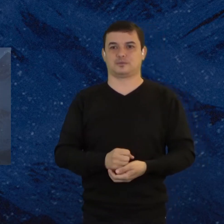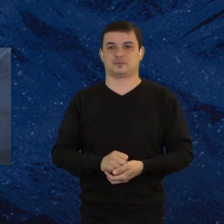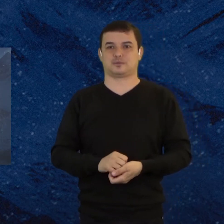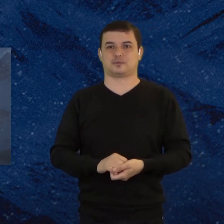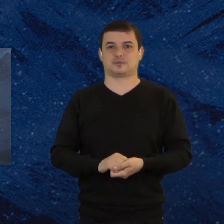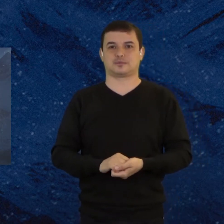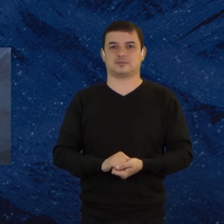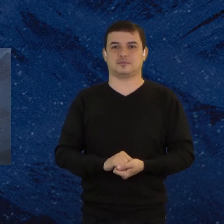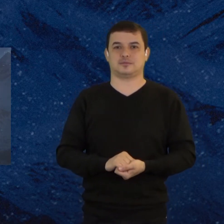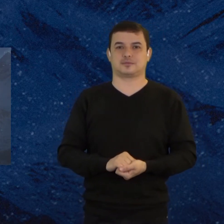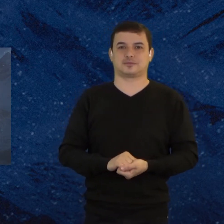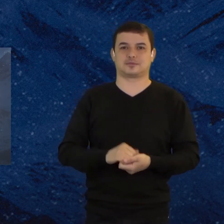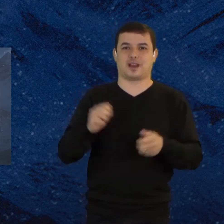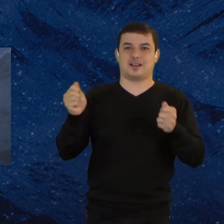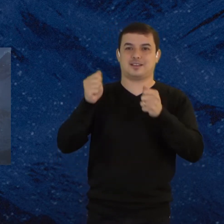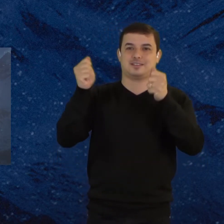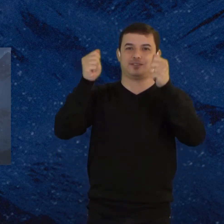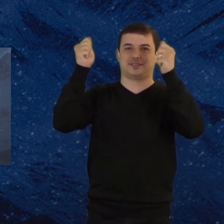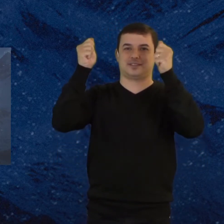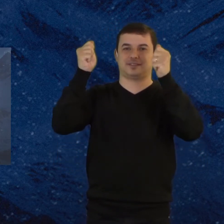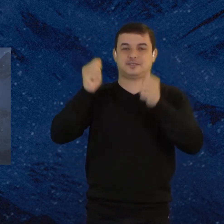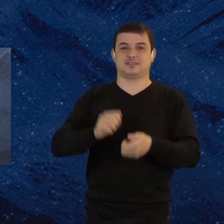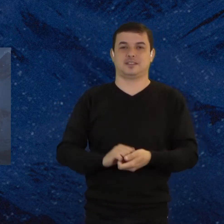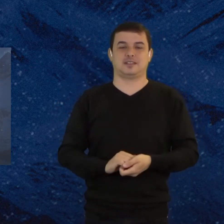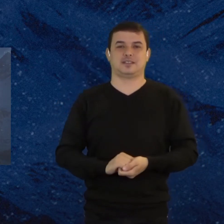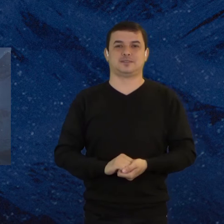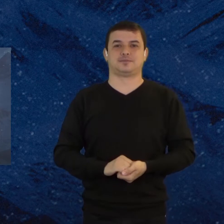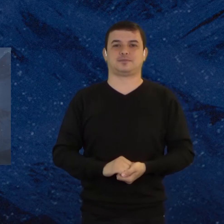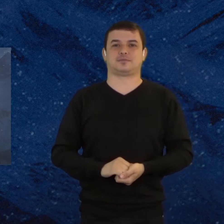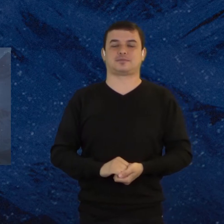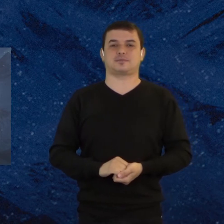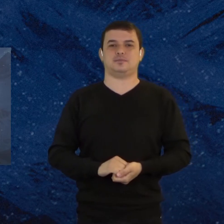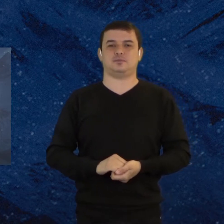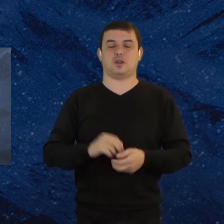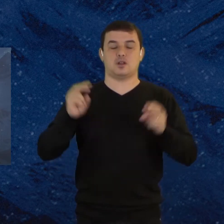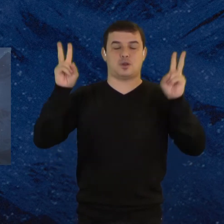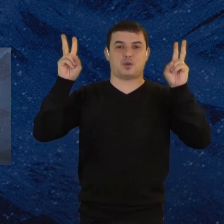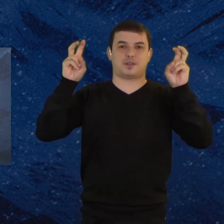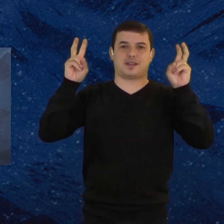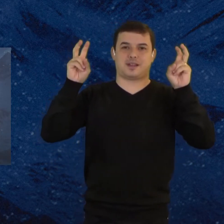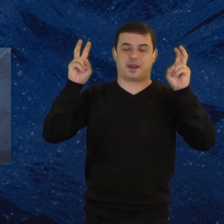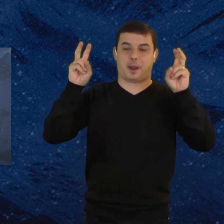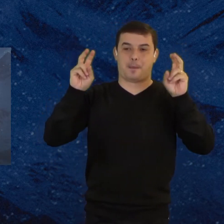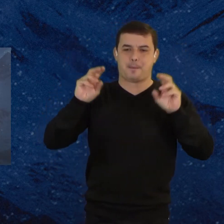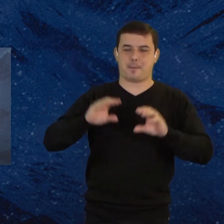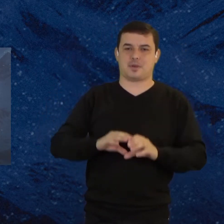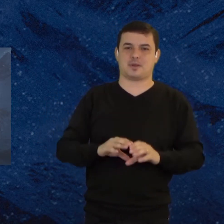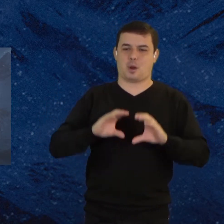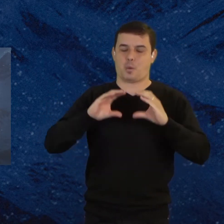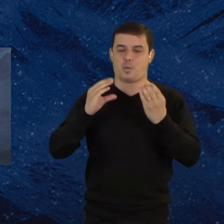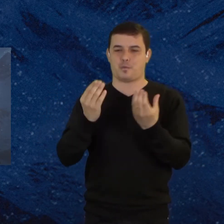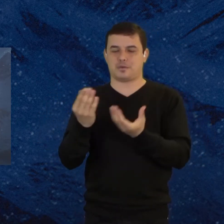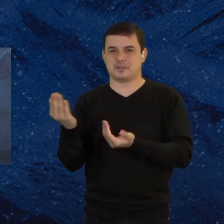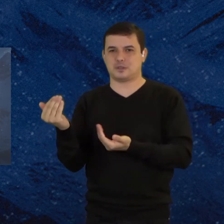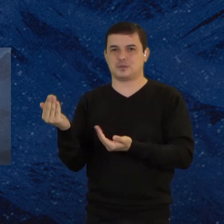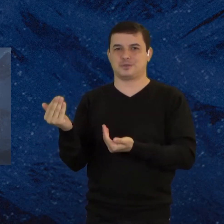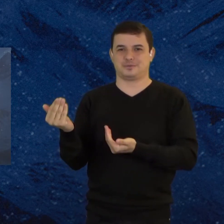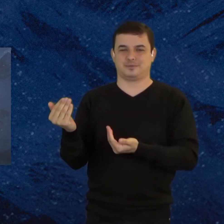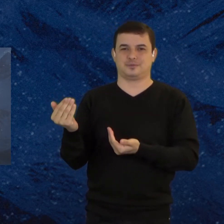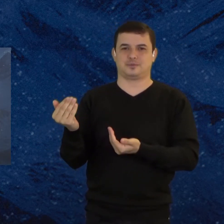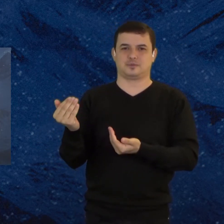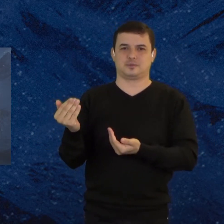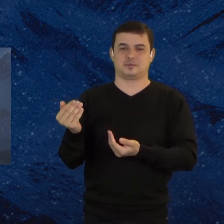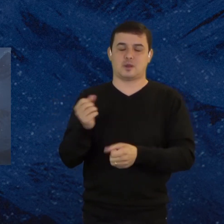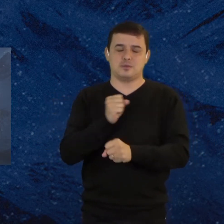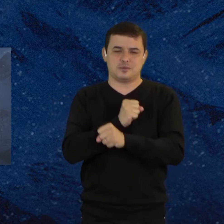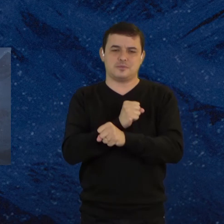salvo. Aleluia! Esse é o nosso tema geral e nós esperamos, querido jovem, querida